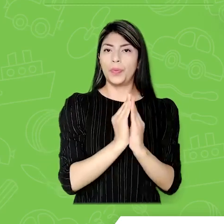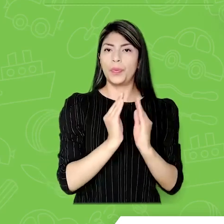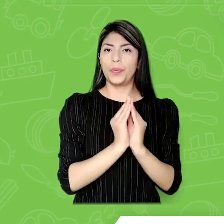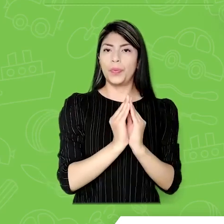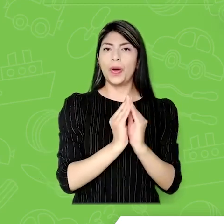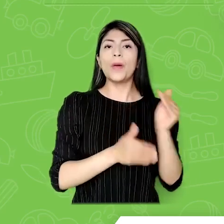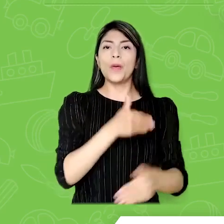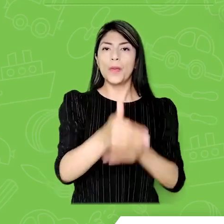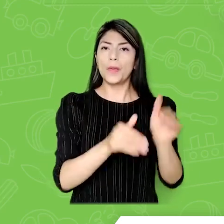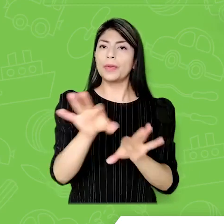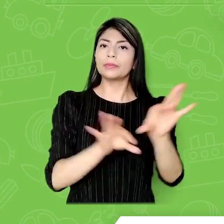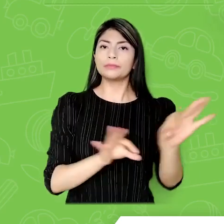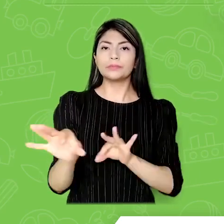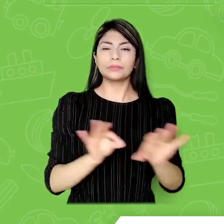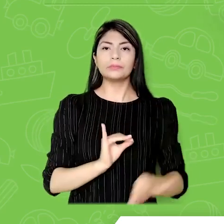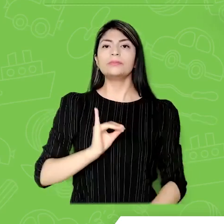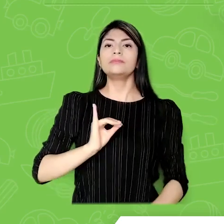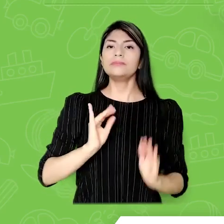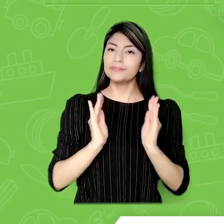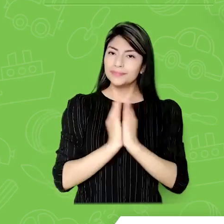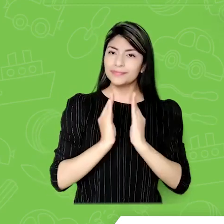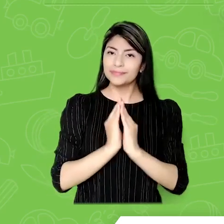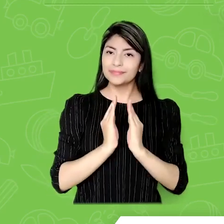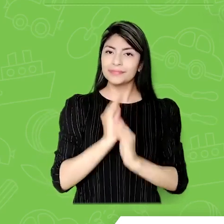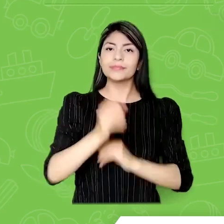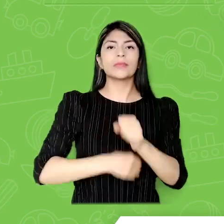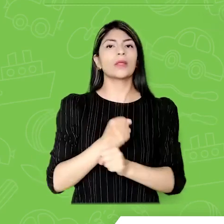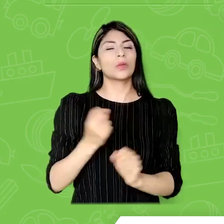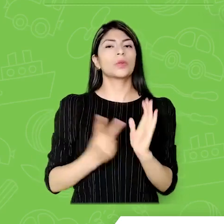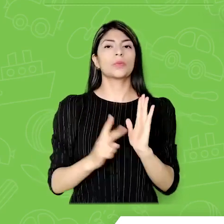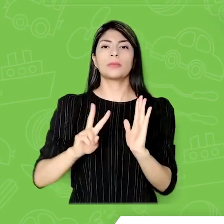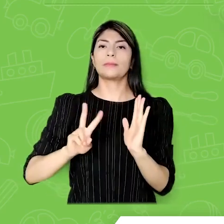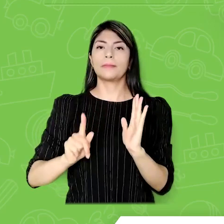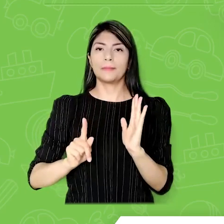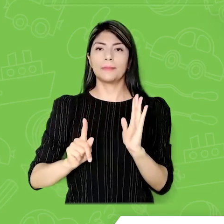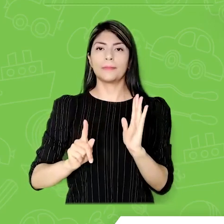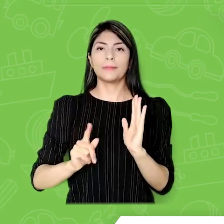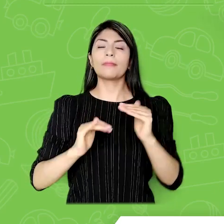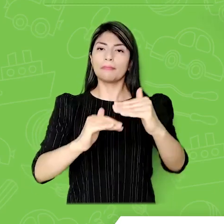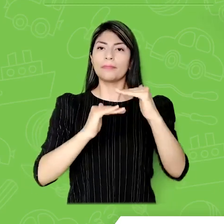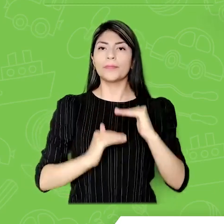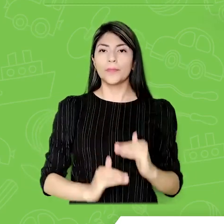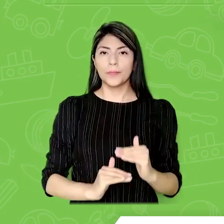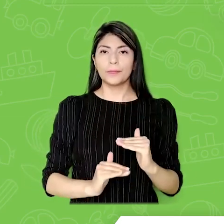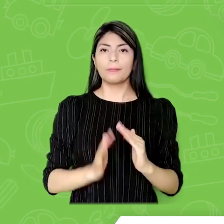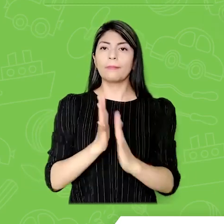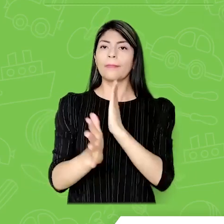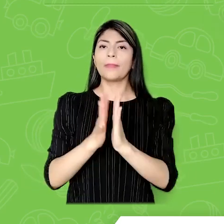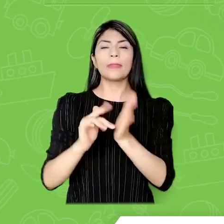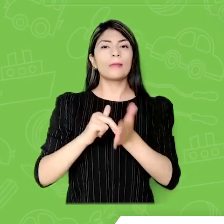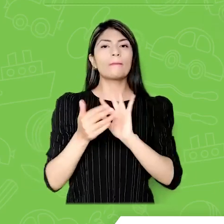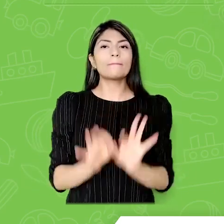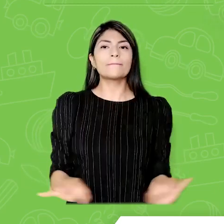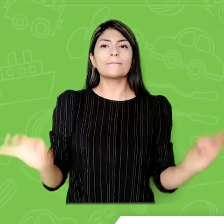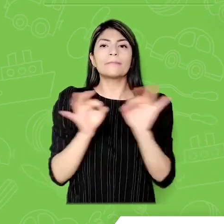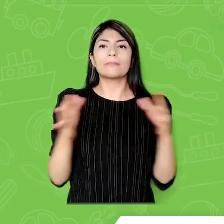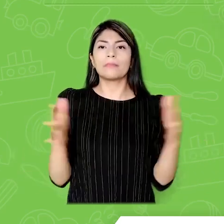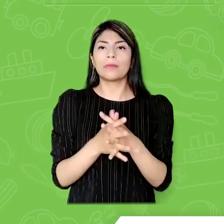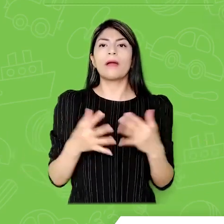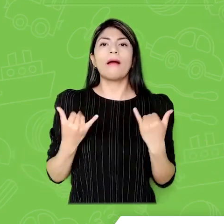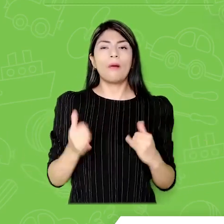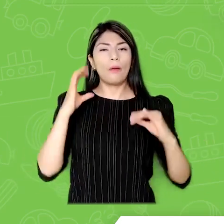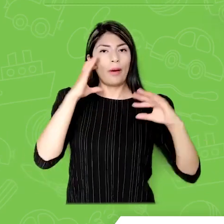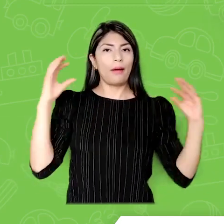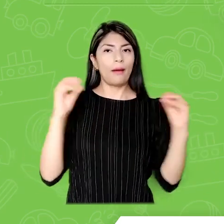ICBF 2021. Parágrafo. Hace parte integral del presente acuerdo el anexo que contiene de